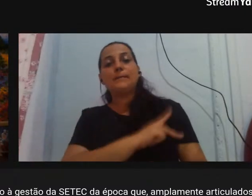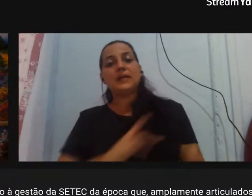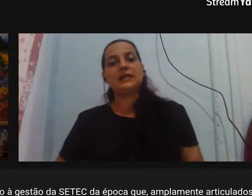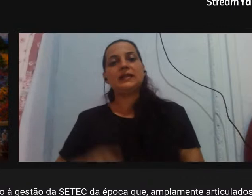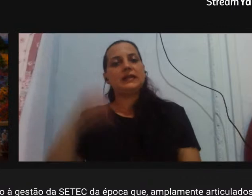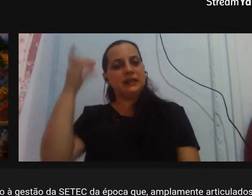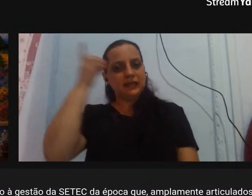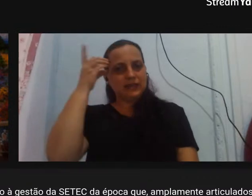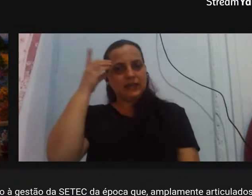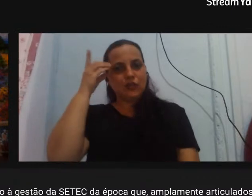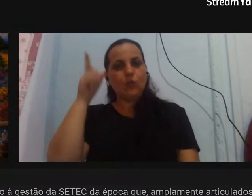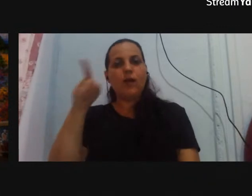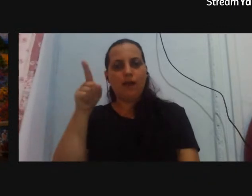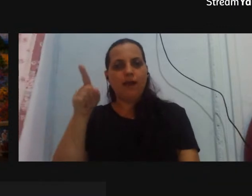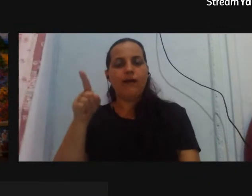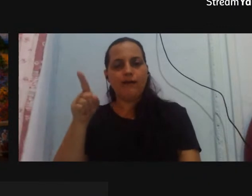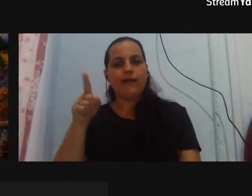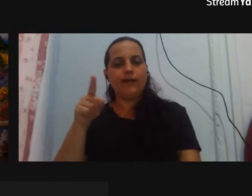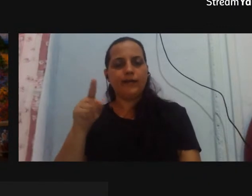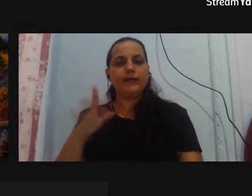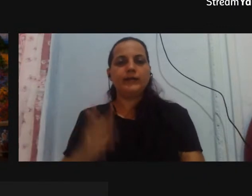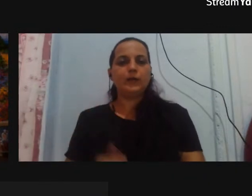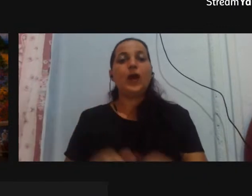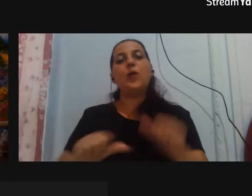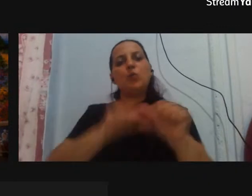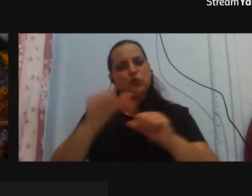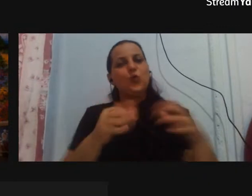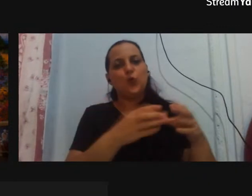Nuances diferentes, inclusive, na orientação do Ministério.